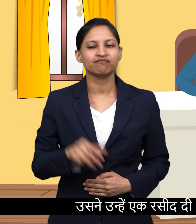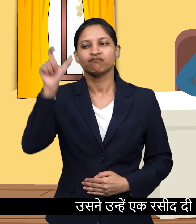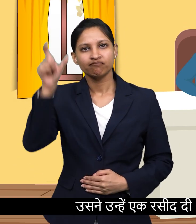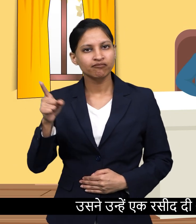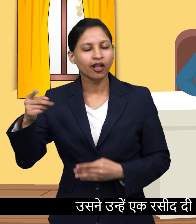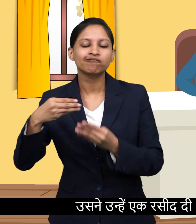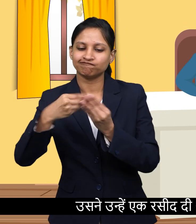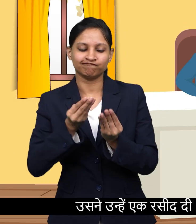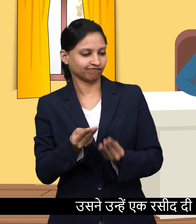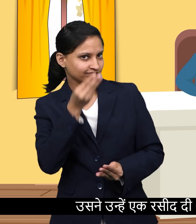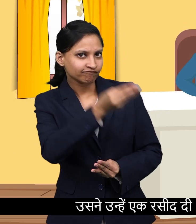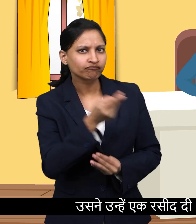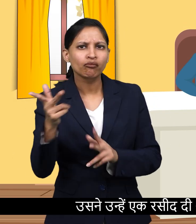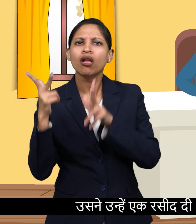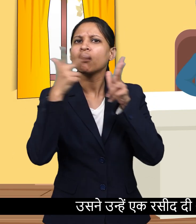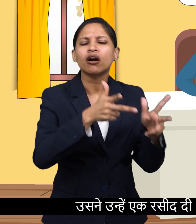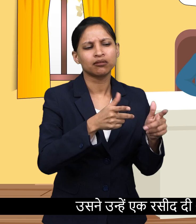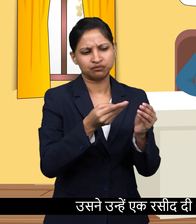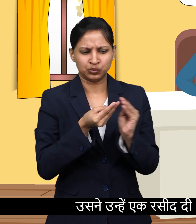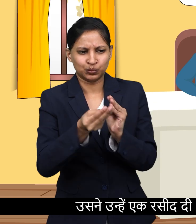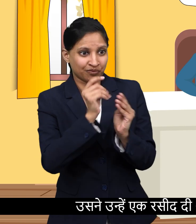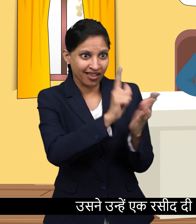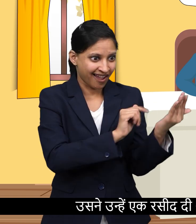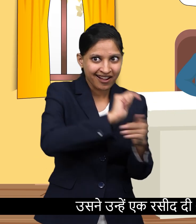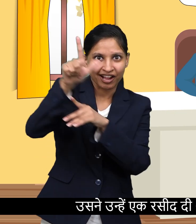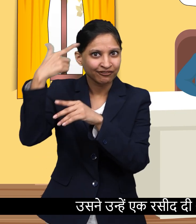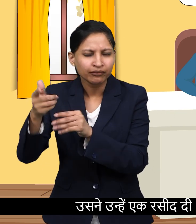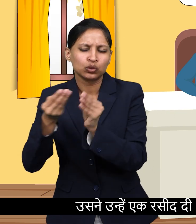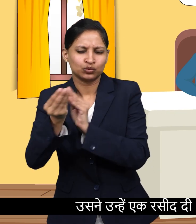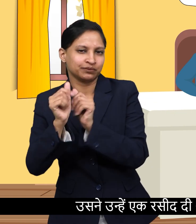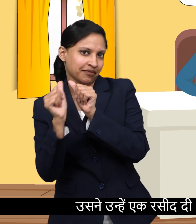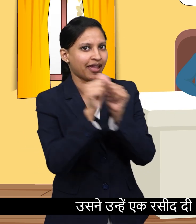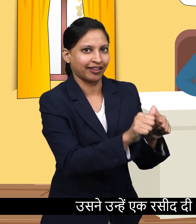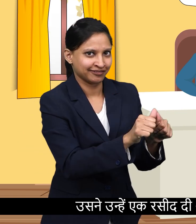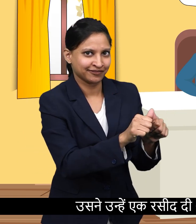उसने उन्हें एक रसीद दी और कहा कि वह जल्द ही जवाब भेज देगा।